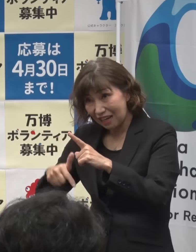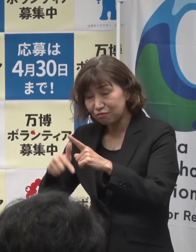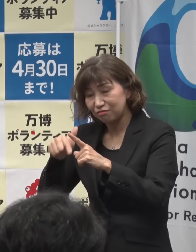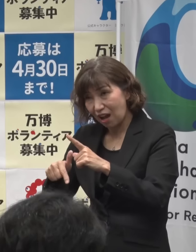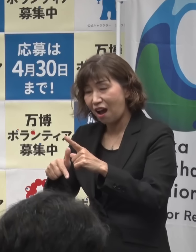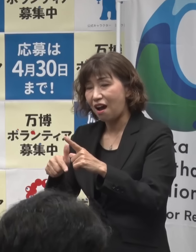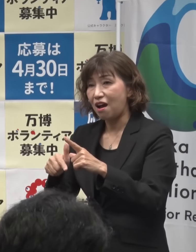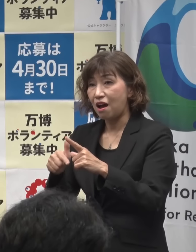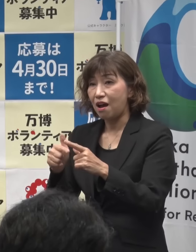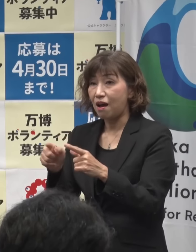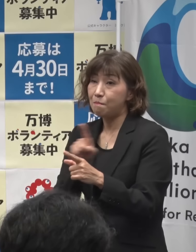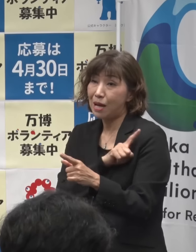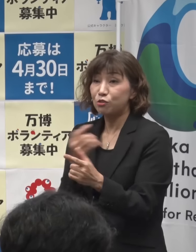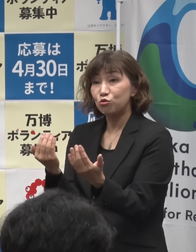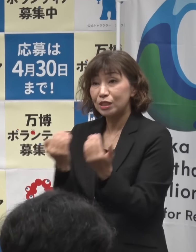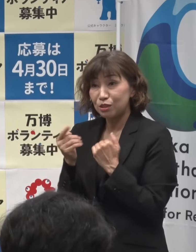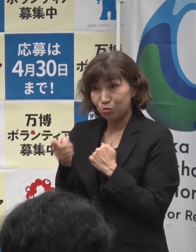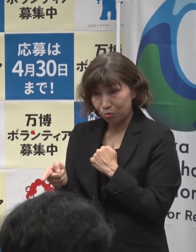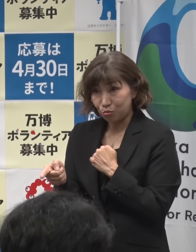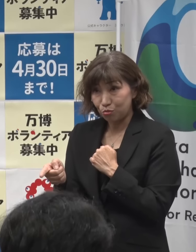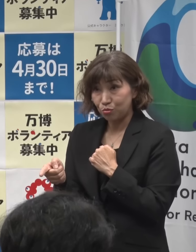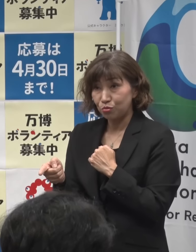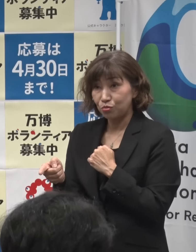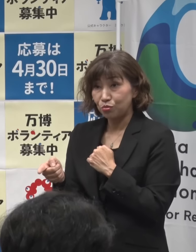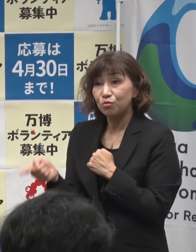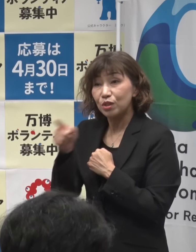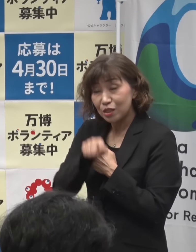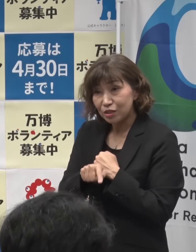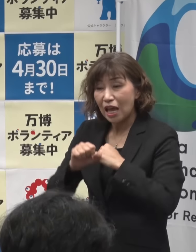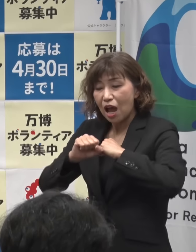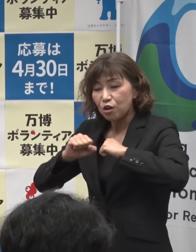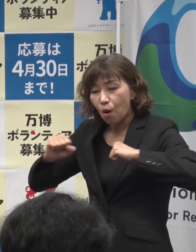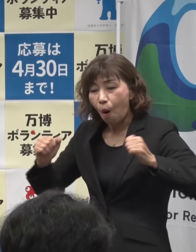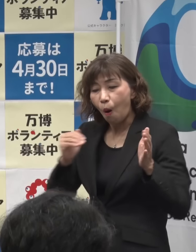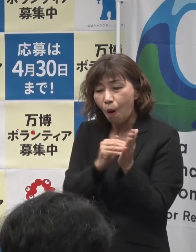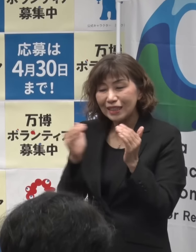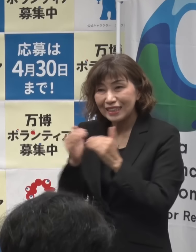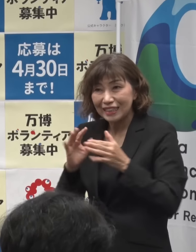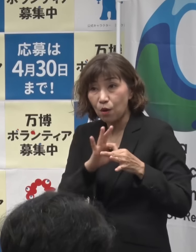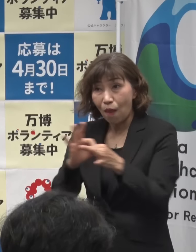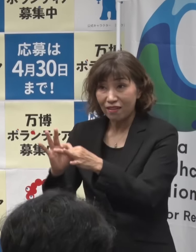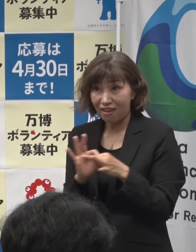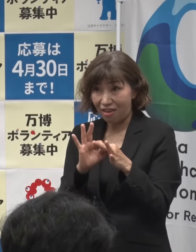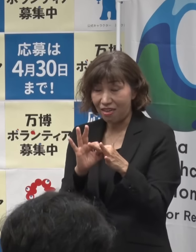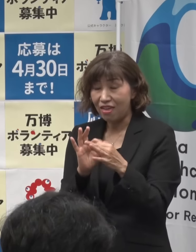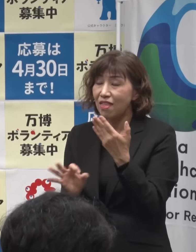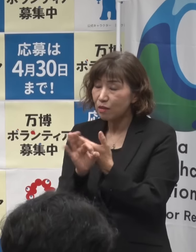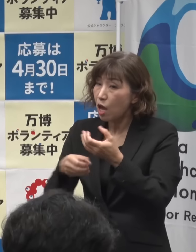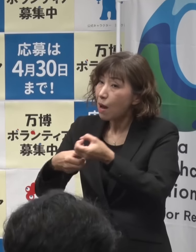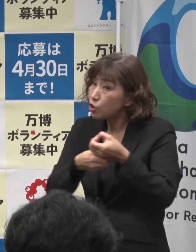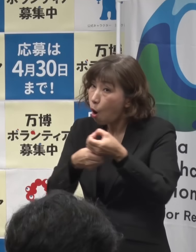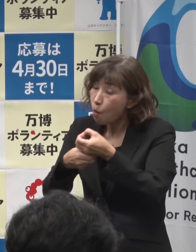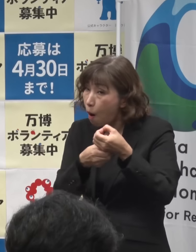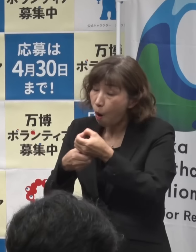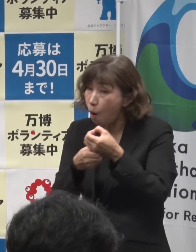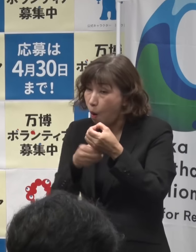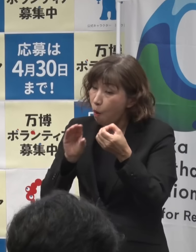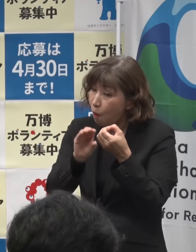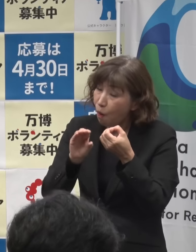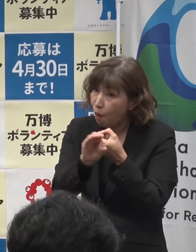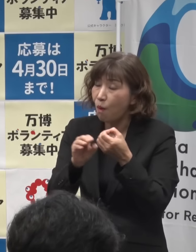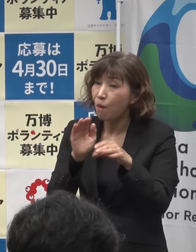で、広域連携、という方法があろうかと思います。現実に消防なんかについては先日もあ